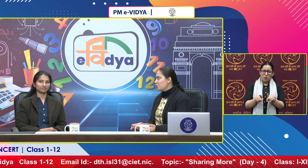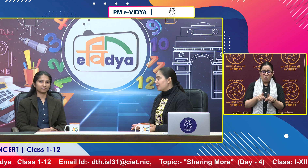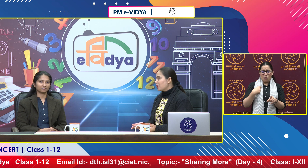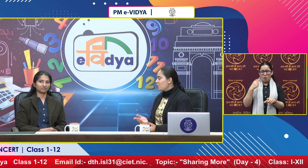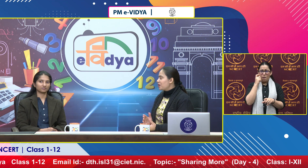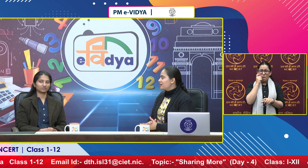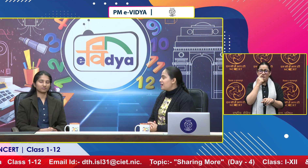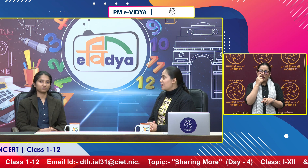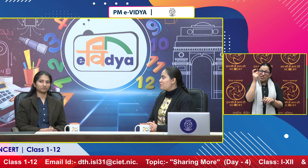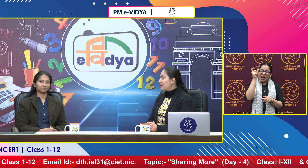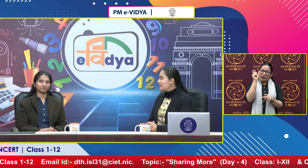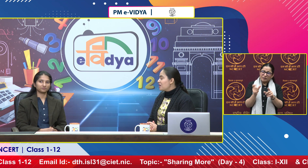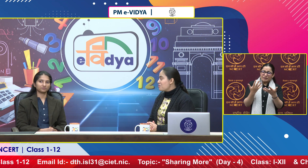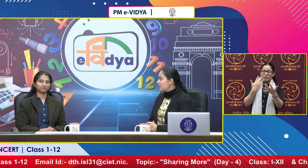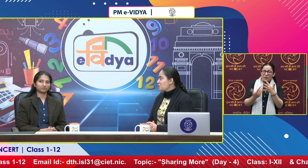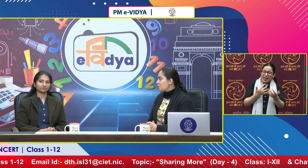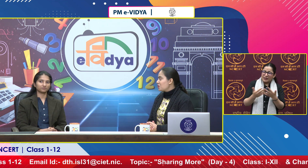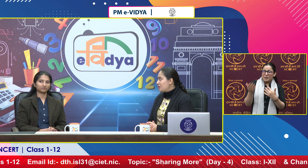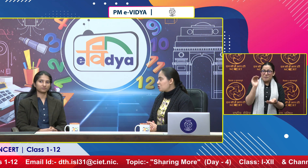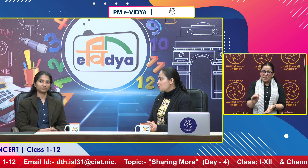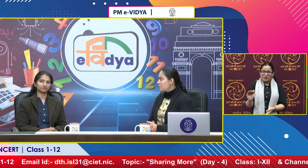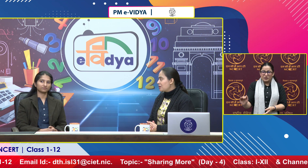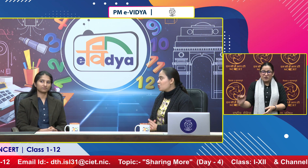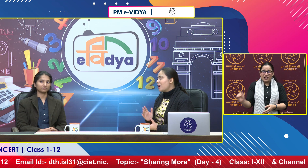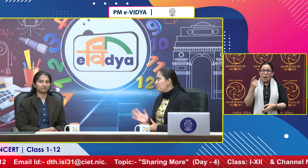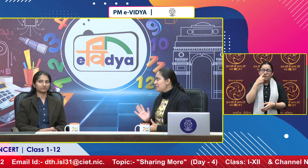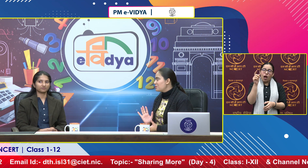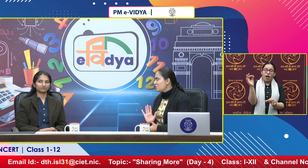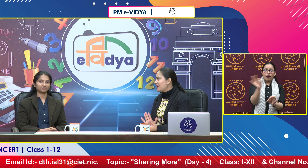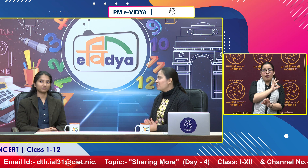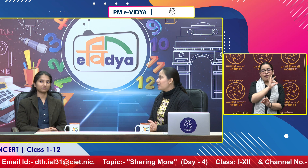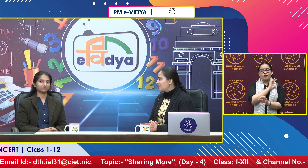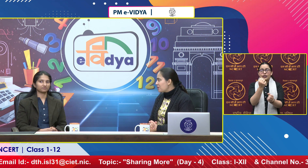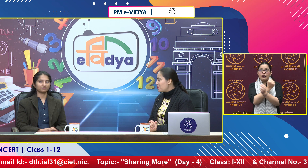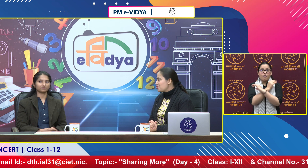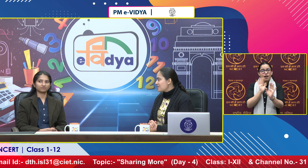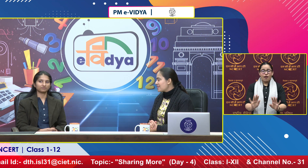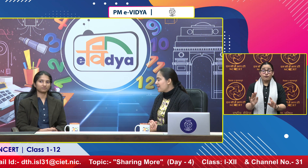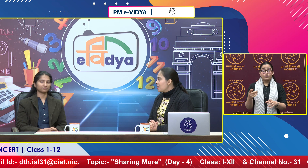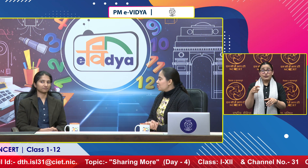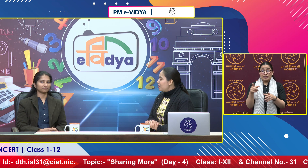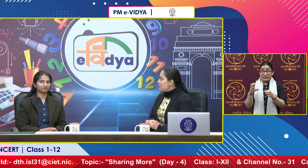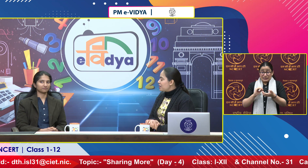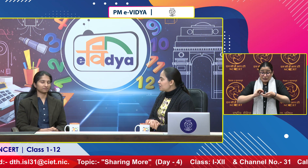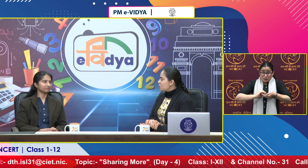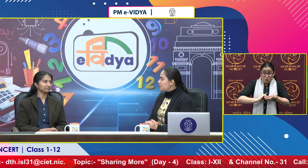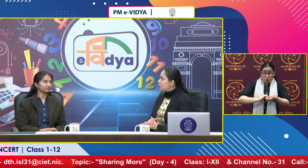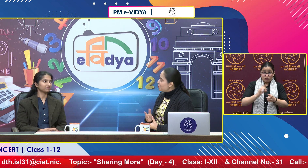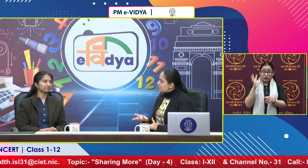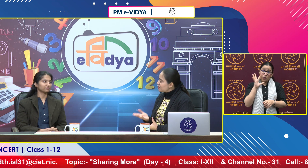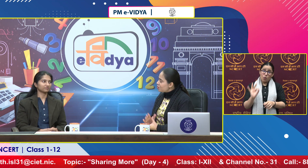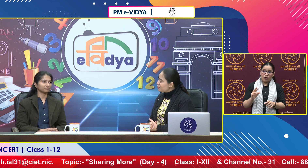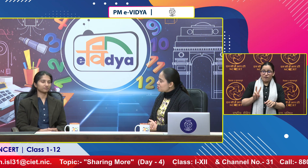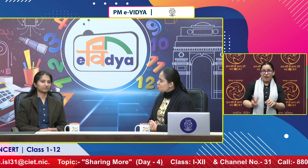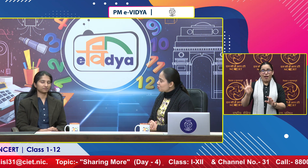बहुत प्यार होता है, और अगर बात करें मदर डॉटर रिलेशनशिप की तो आप भी समझेंगे कि वो कितना प्रेशियस है। तो एक मदर डॉटर